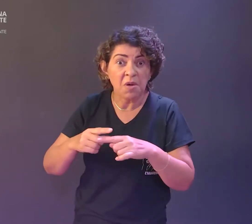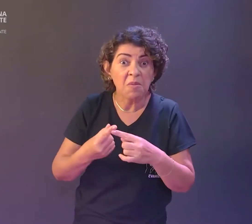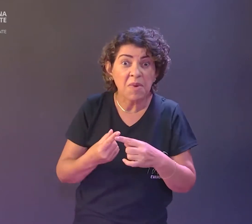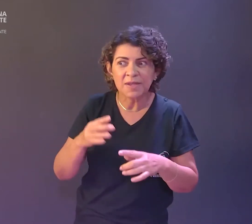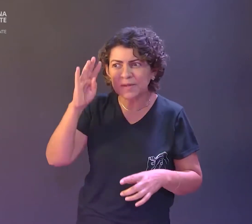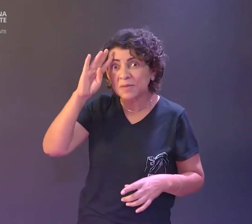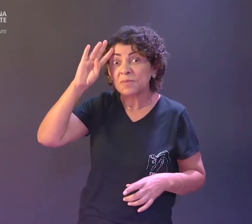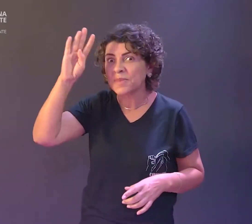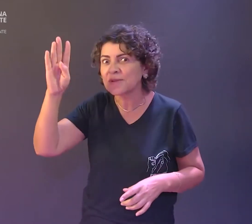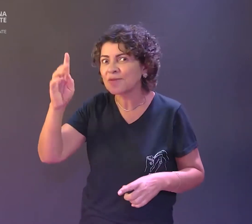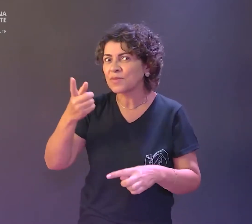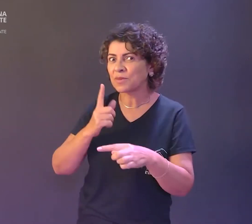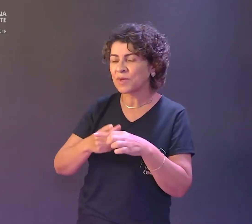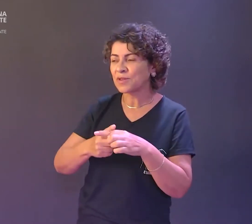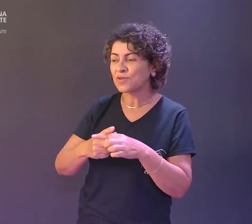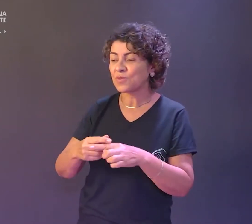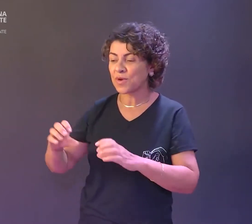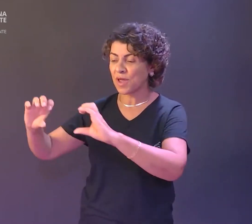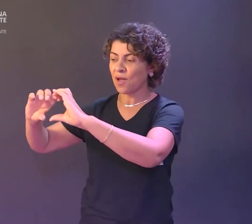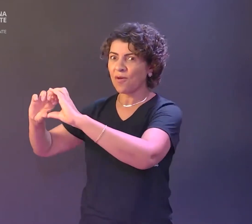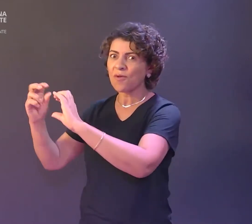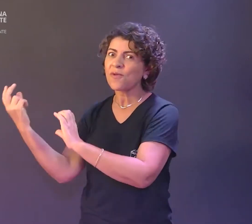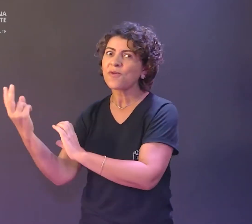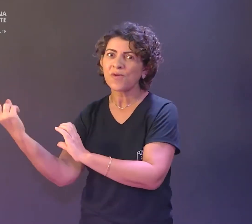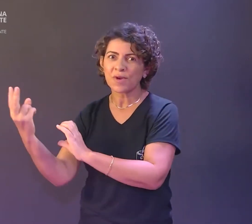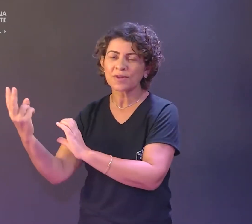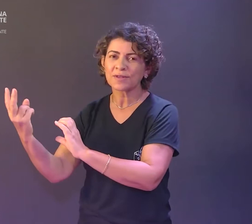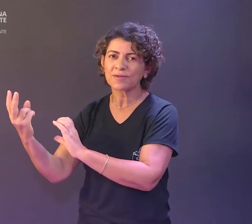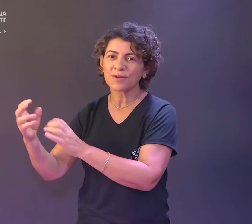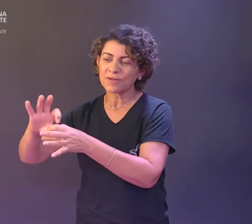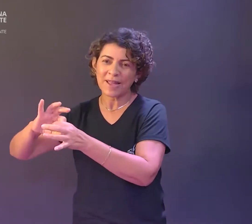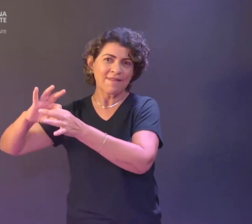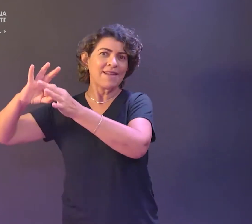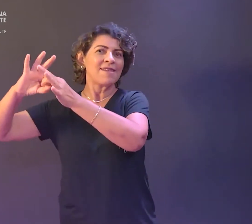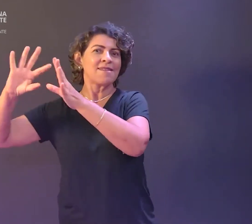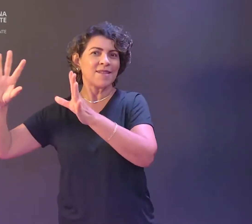corações haviam se deixado encher pelo desejo de ser igual a Deus.